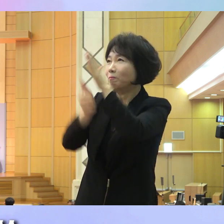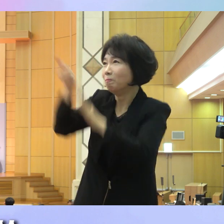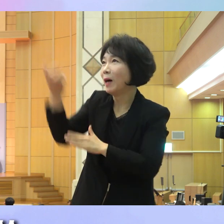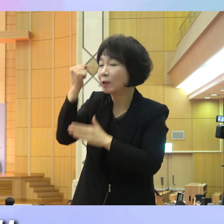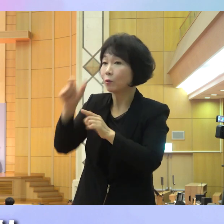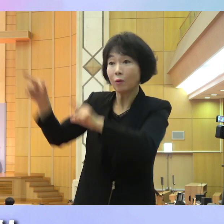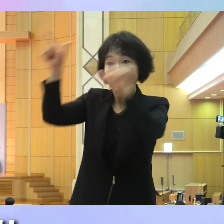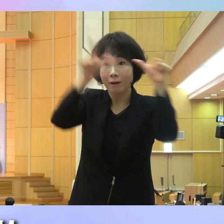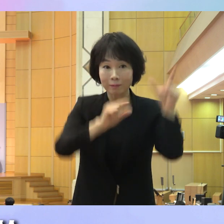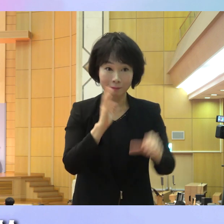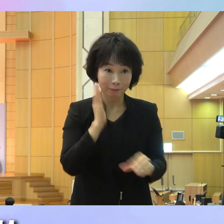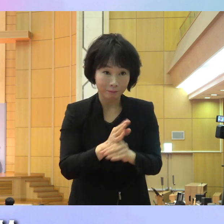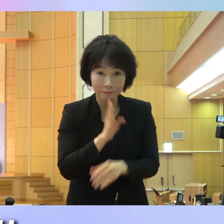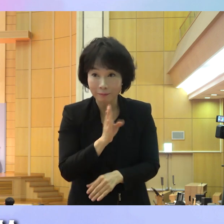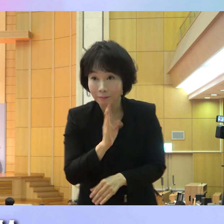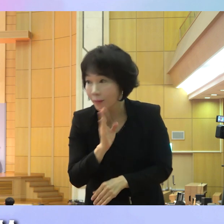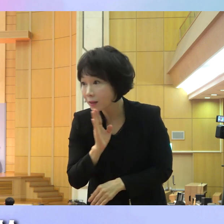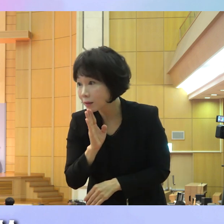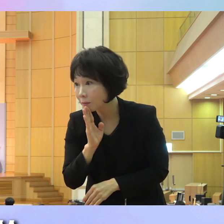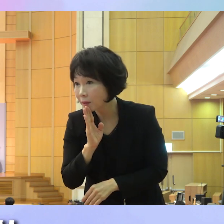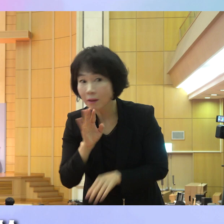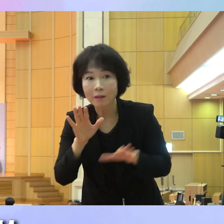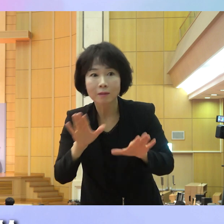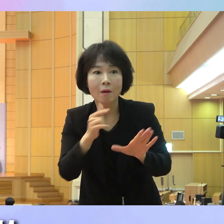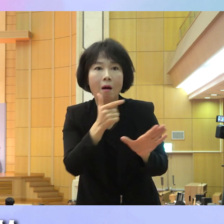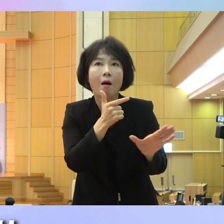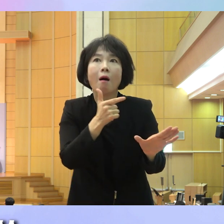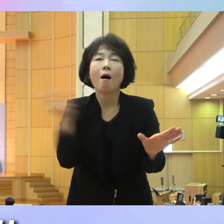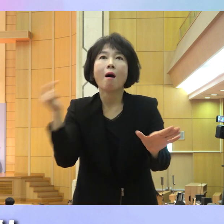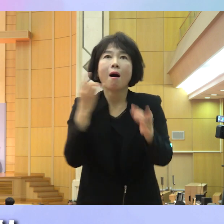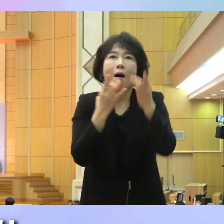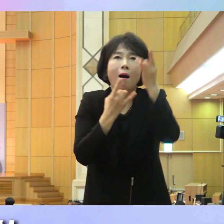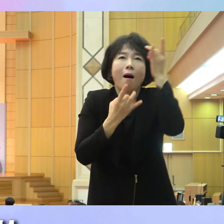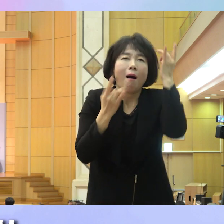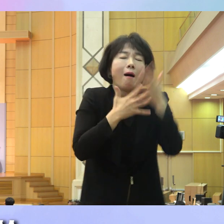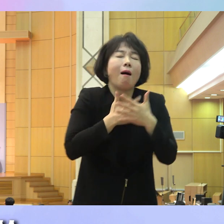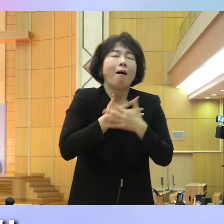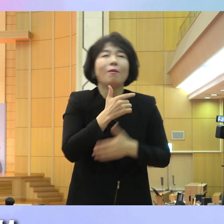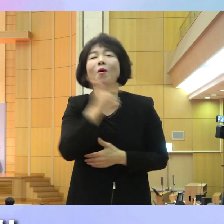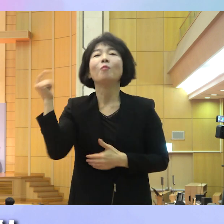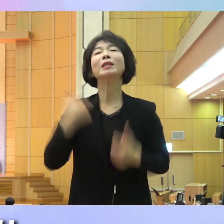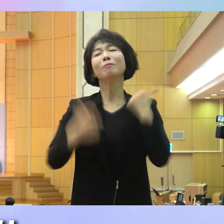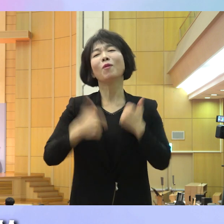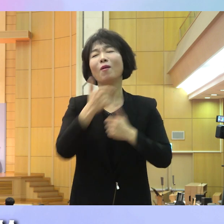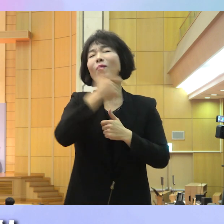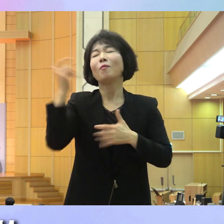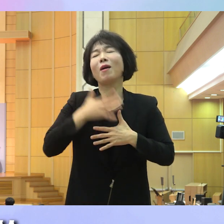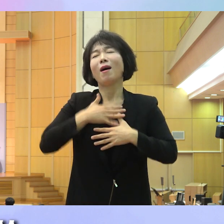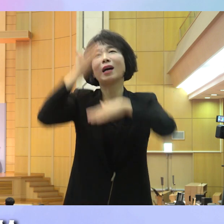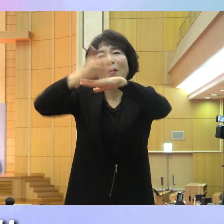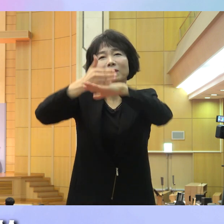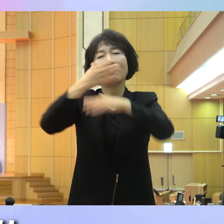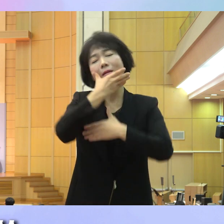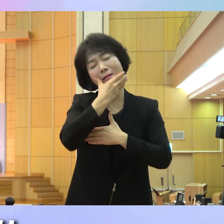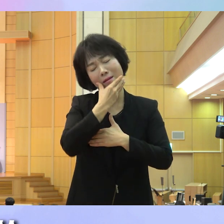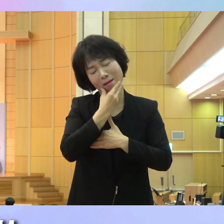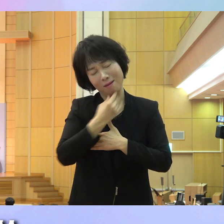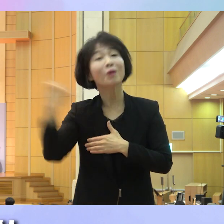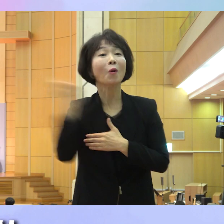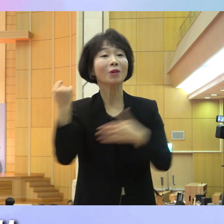살아가고 있으니 우리는 주 안에서 기쁠 수밖에 없고 감사할 수밖에 없고 행복할 수밖에 없는